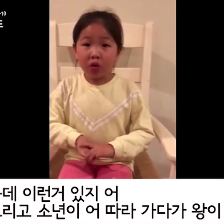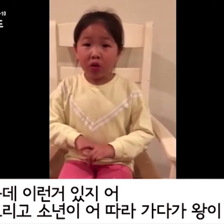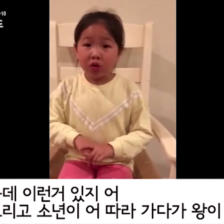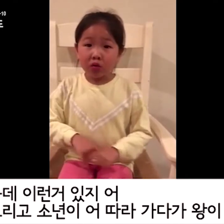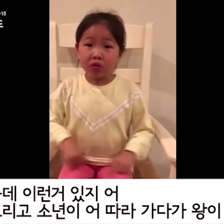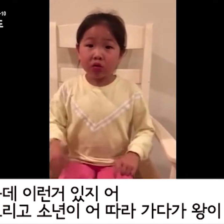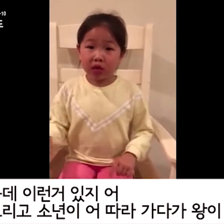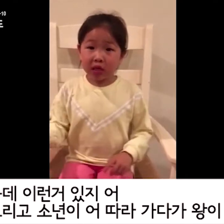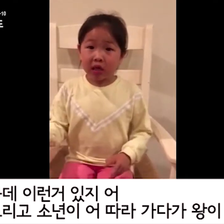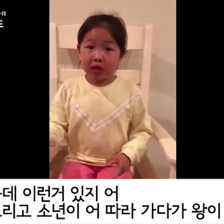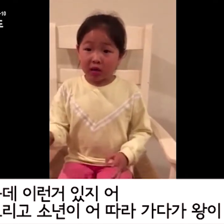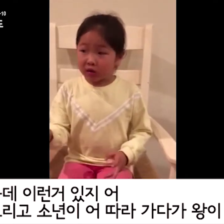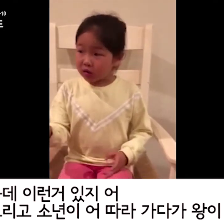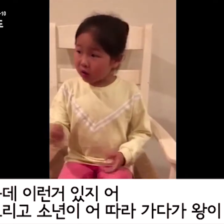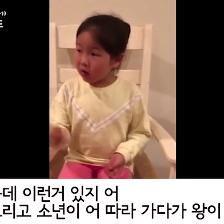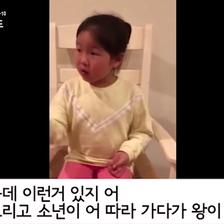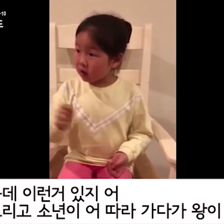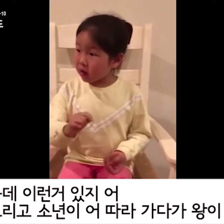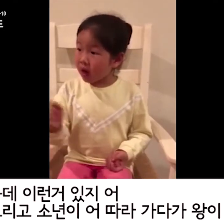그리고 소년이